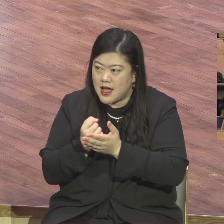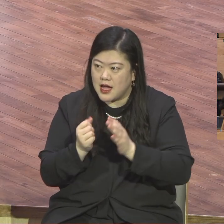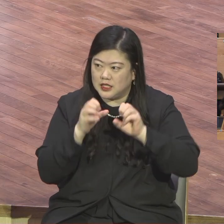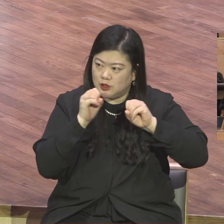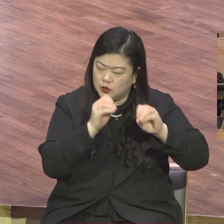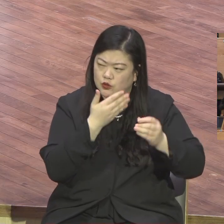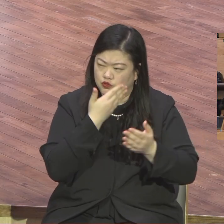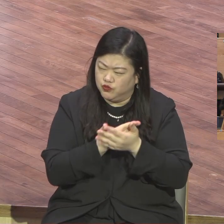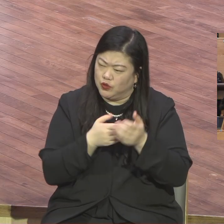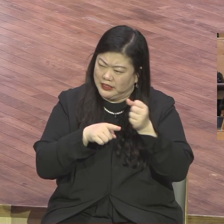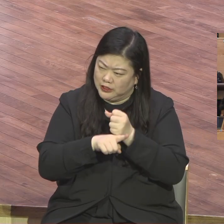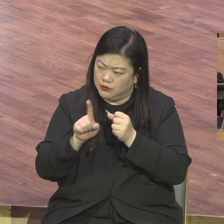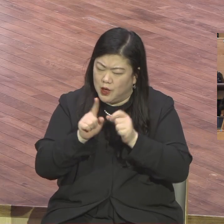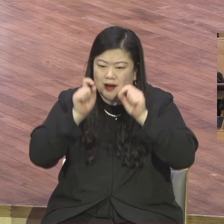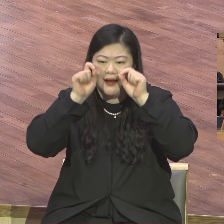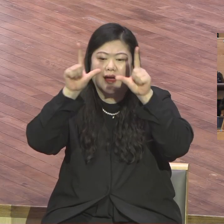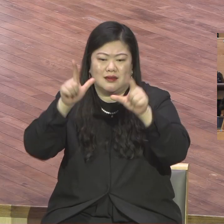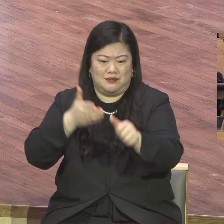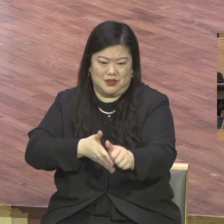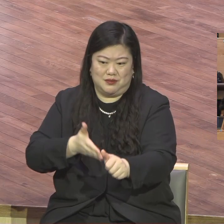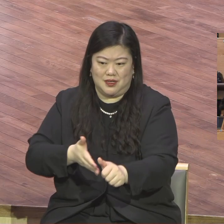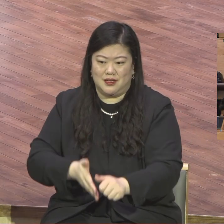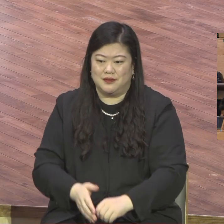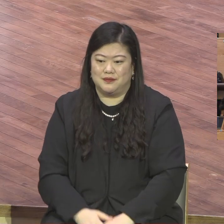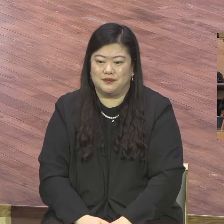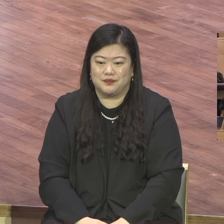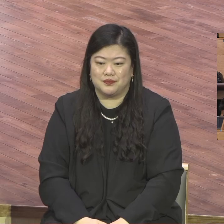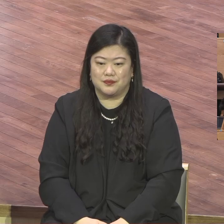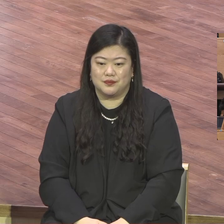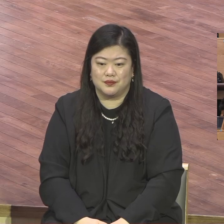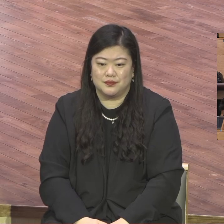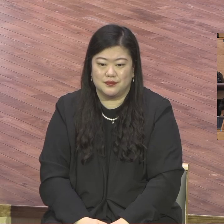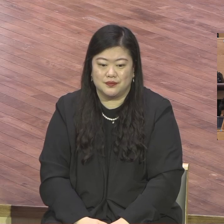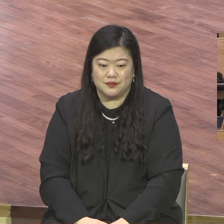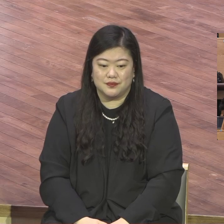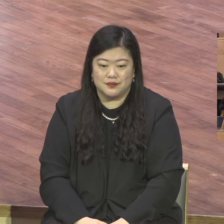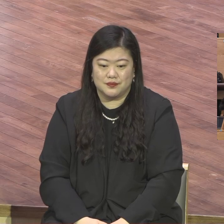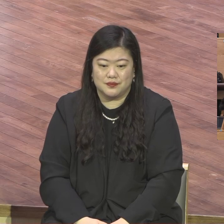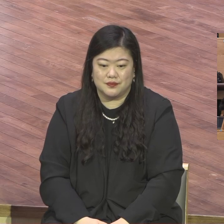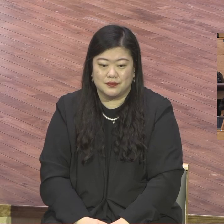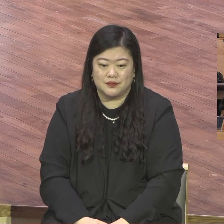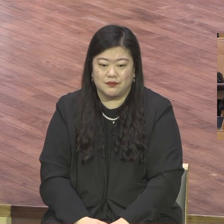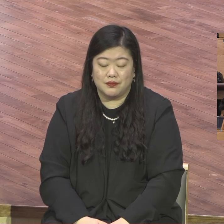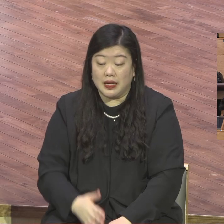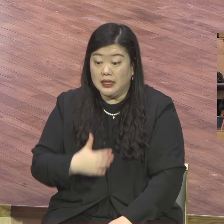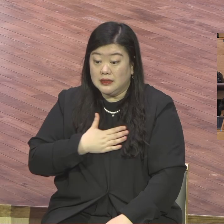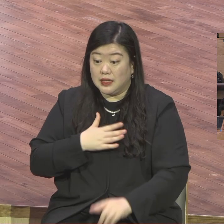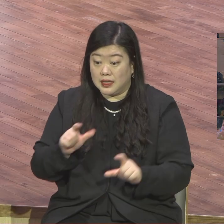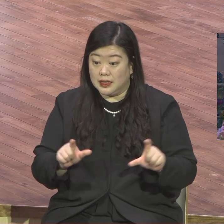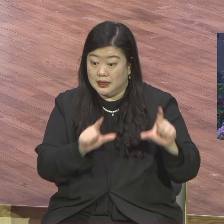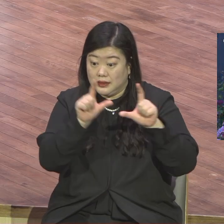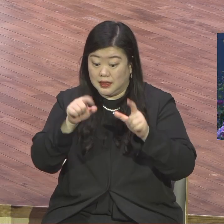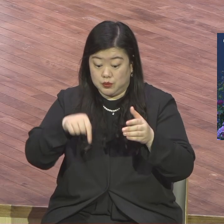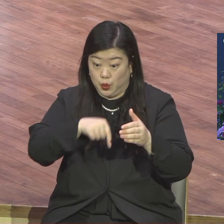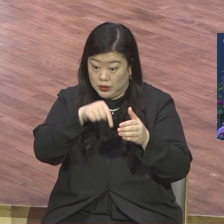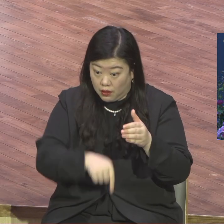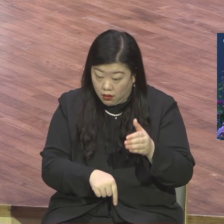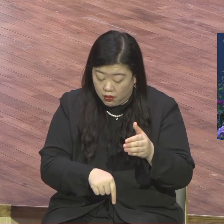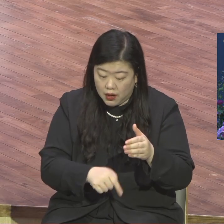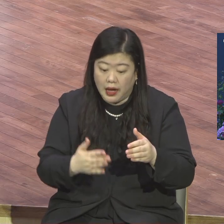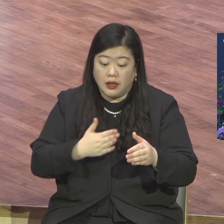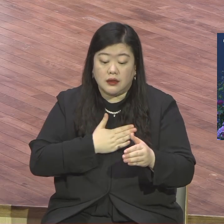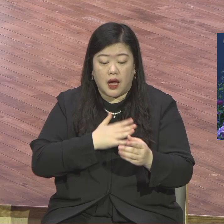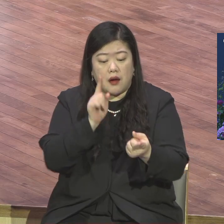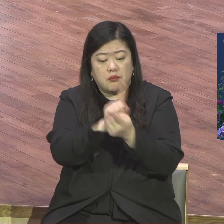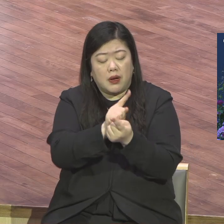거기서 이제 더 나아가서 이제 내가 처해 있는, 내가 살고 있는, 내가 가는